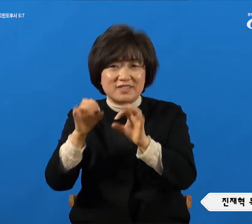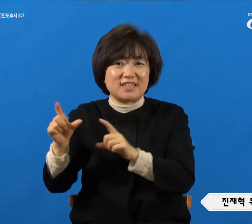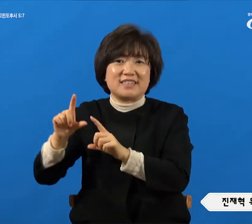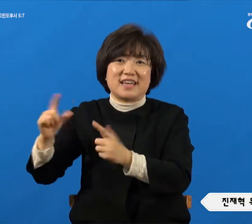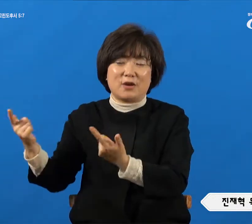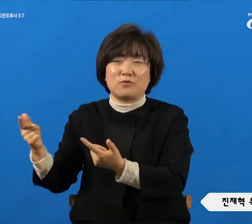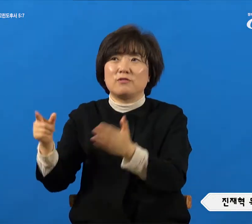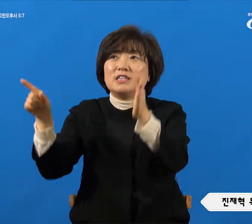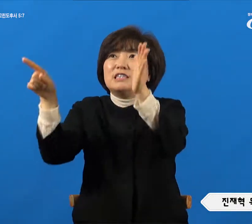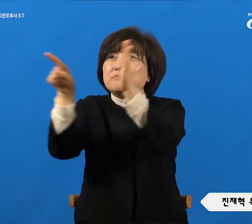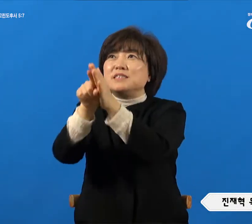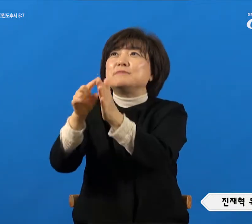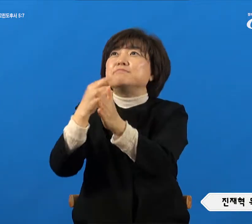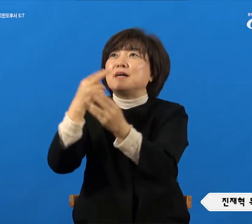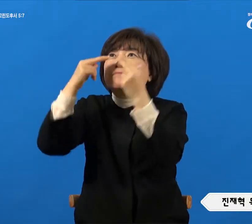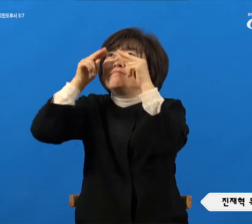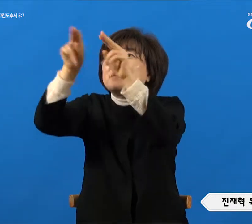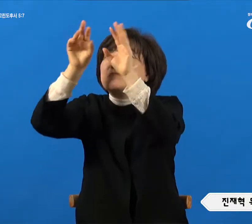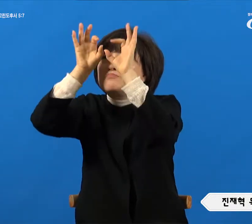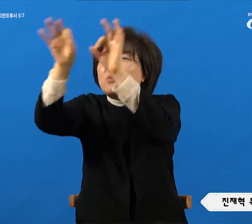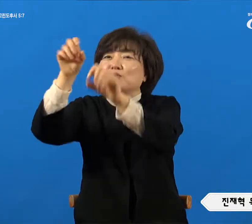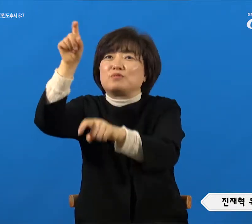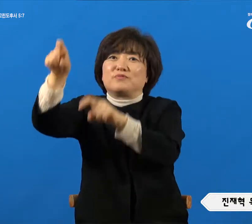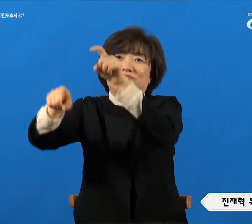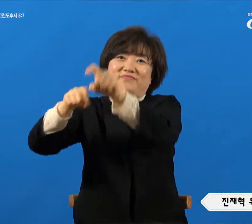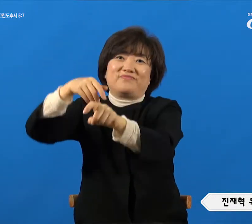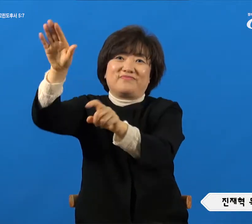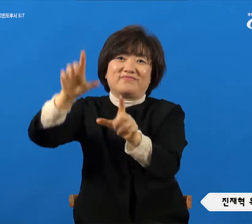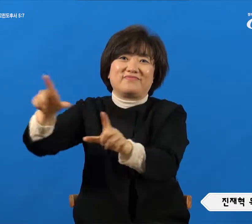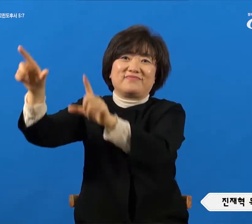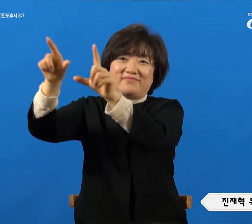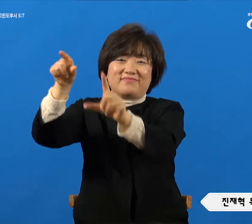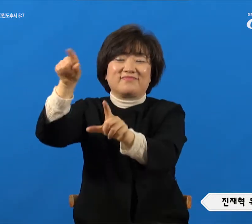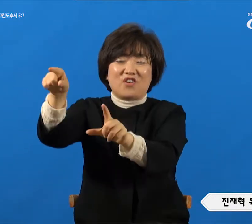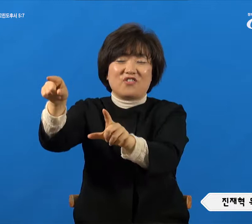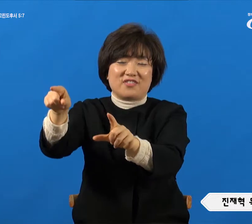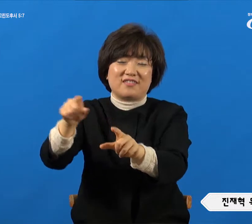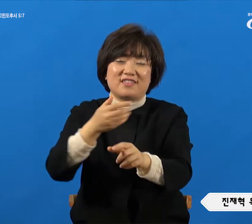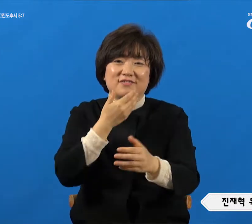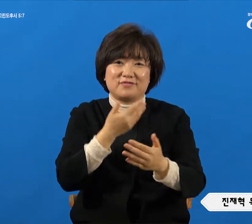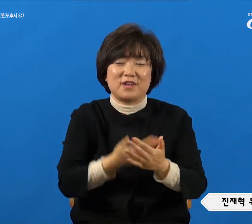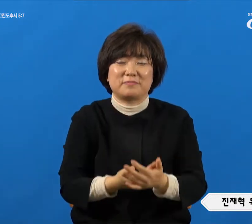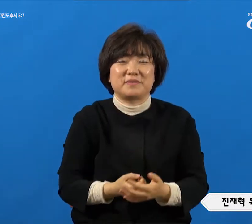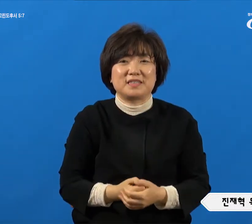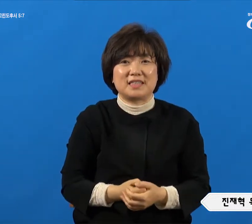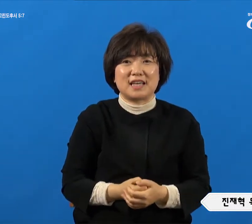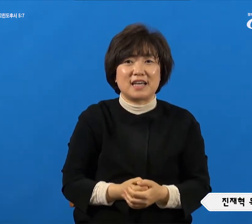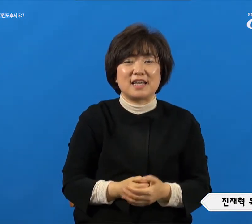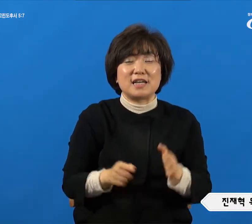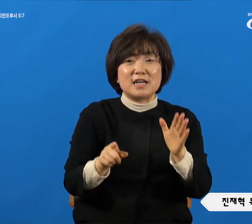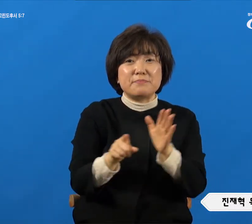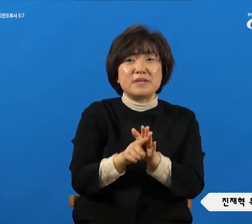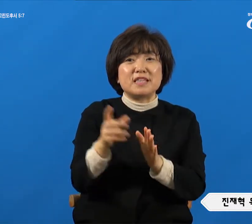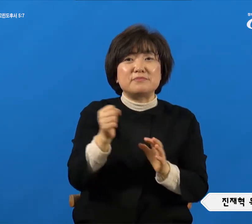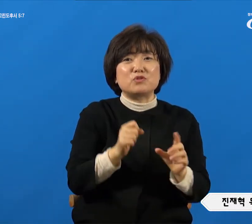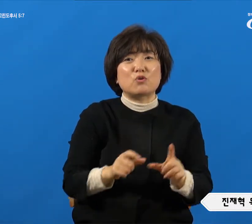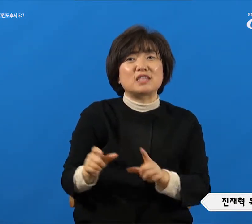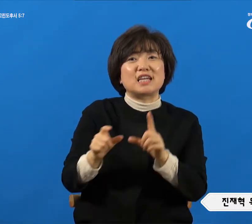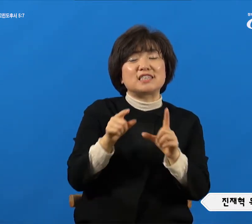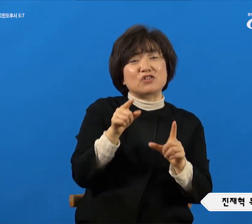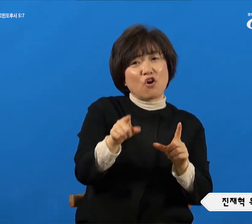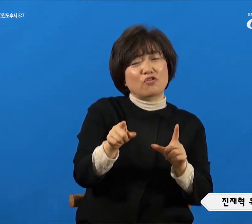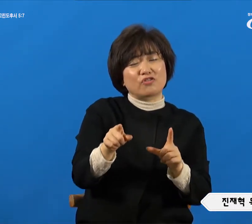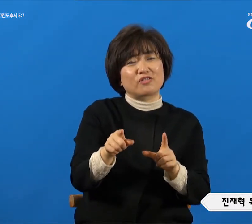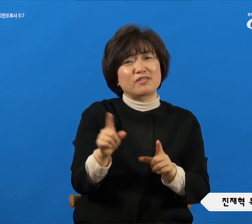사는 자들의 모습을 성경은 오늘 우리에게 말씀하고 있습니다. 믿음으로 산다는